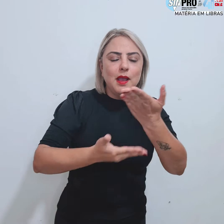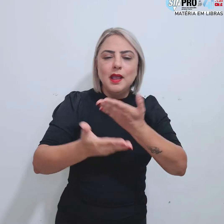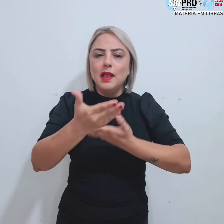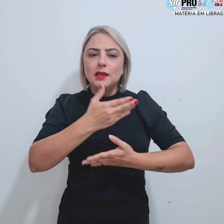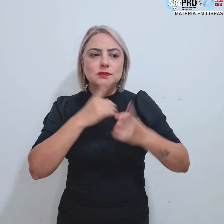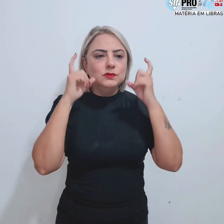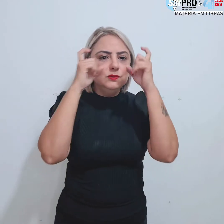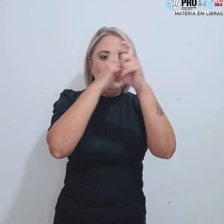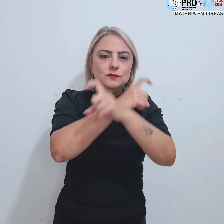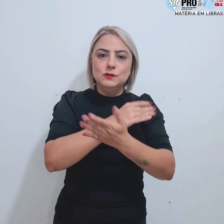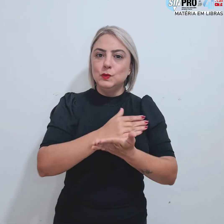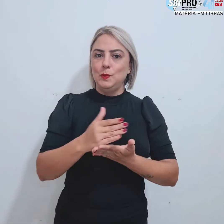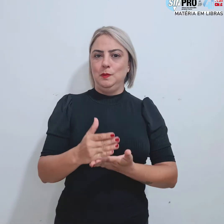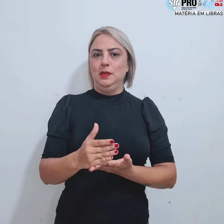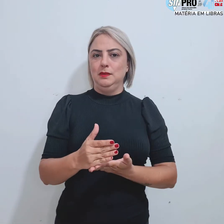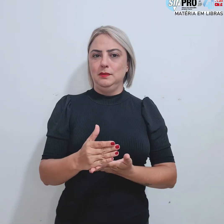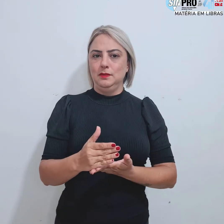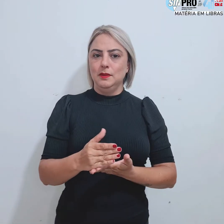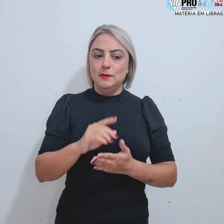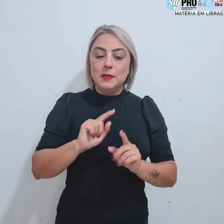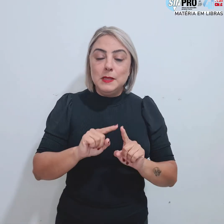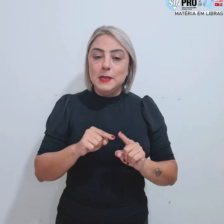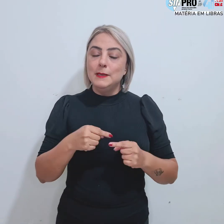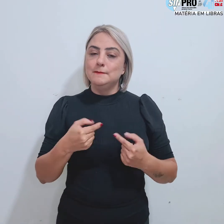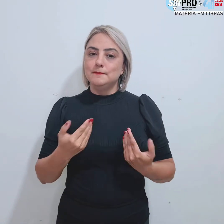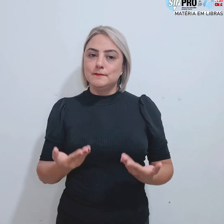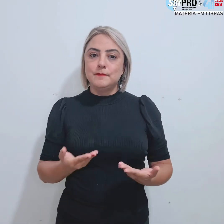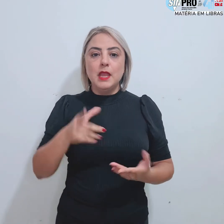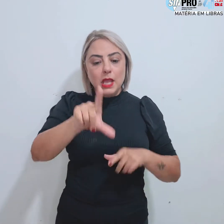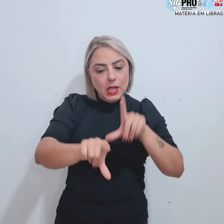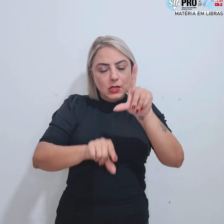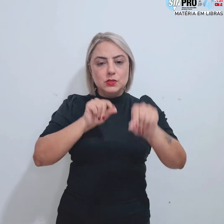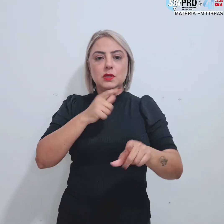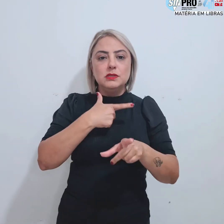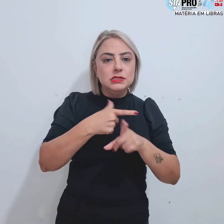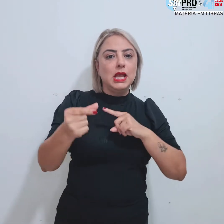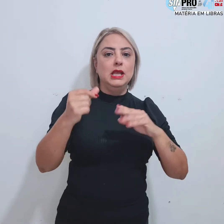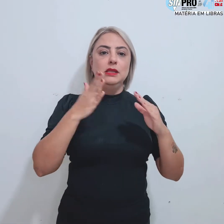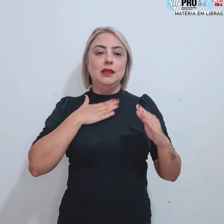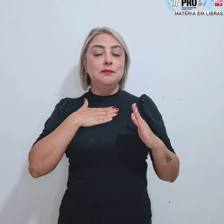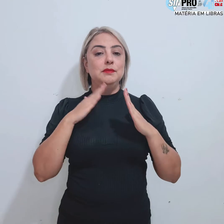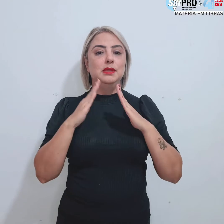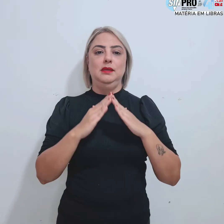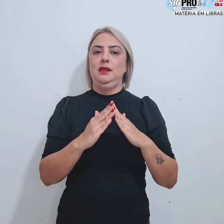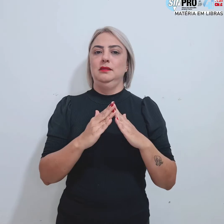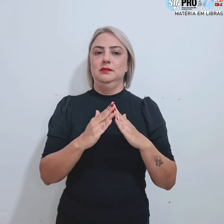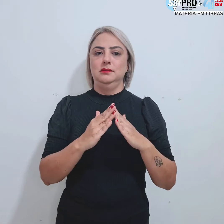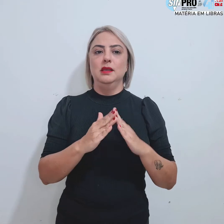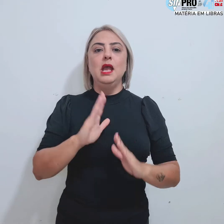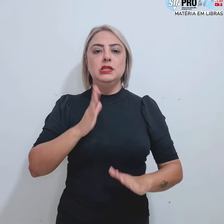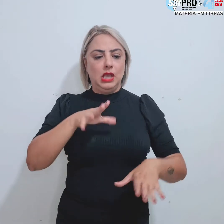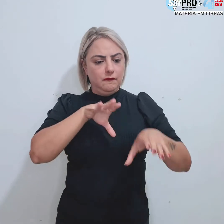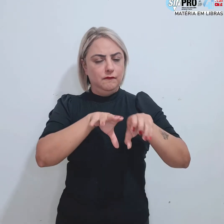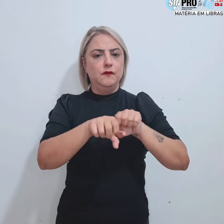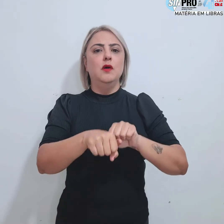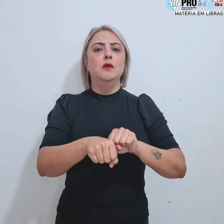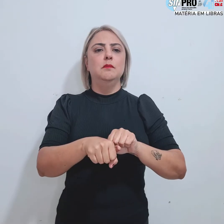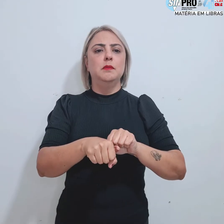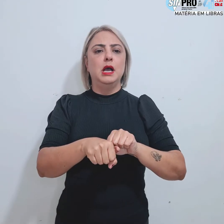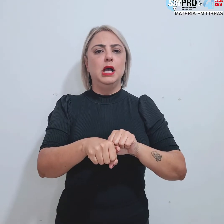muito difícil no início e, então, optei por sair de casa. Já formada e se